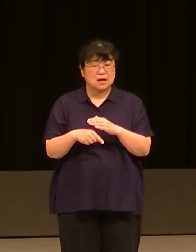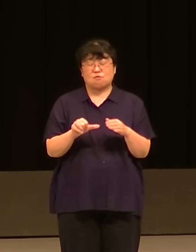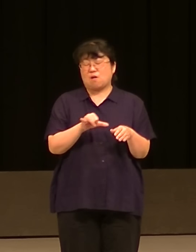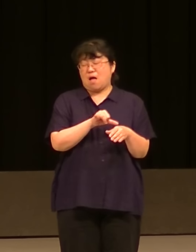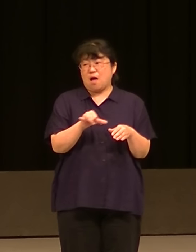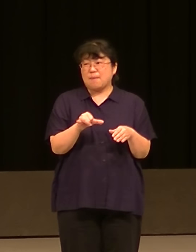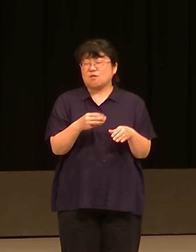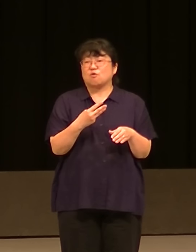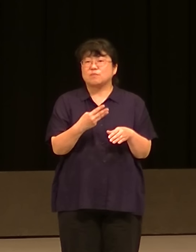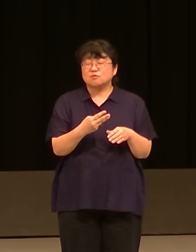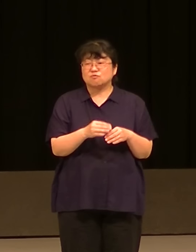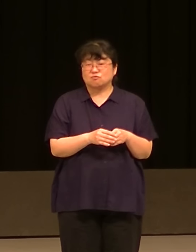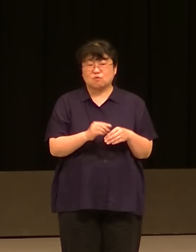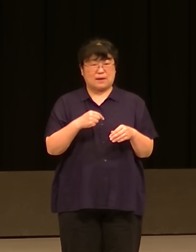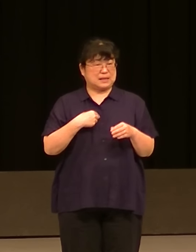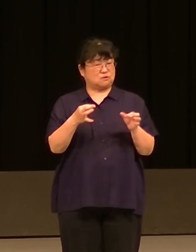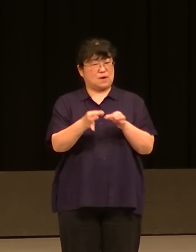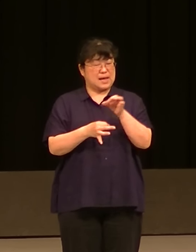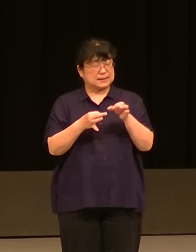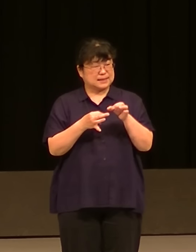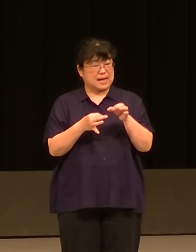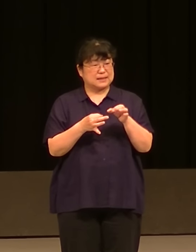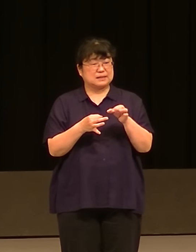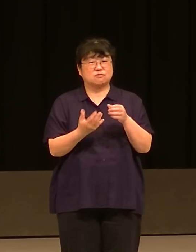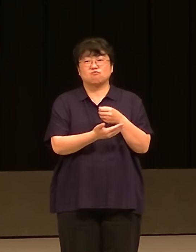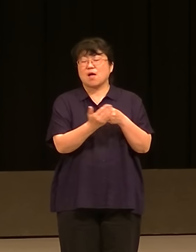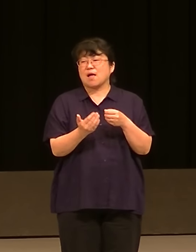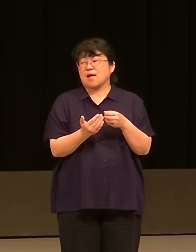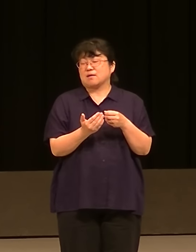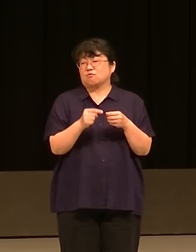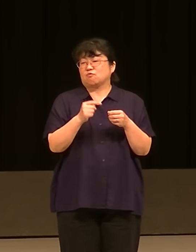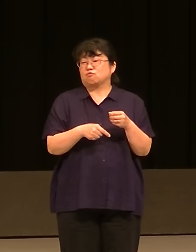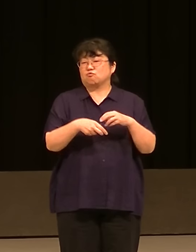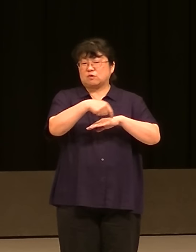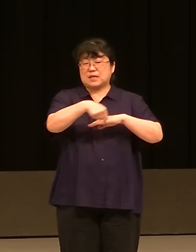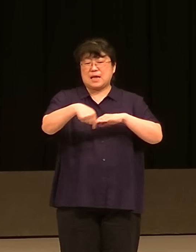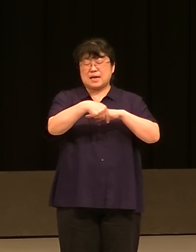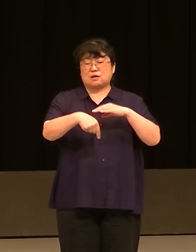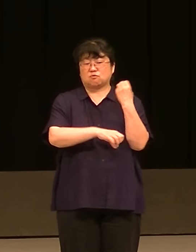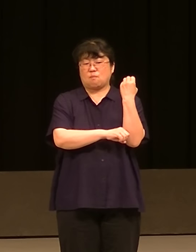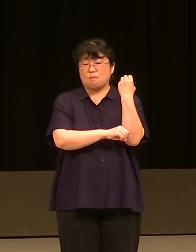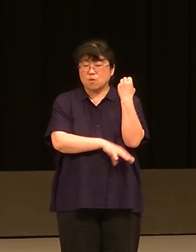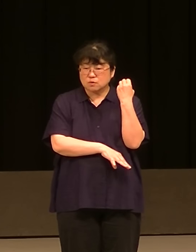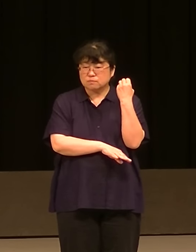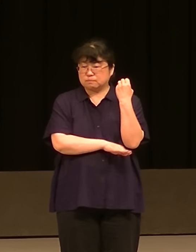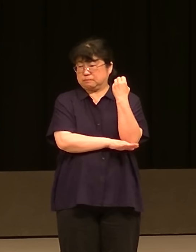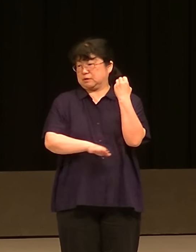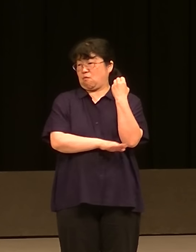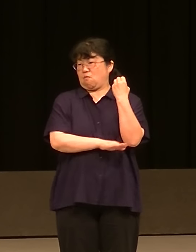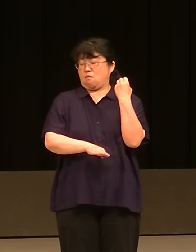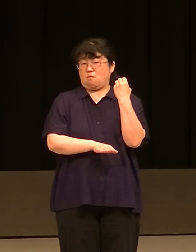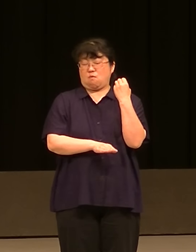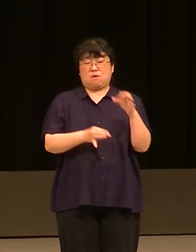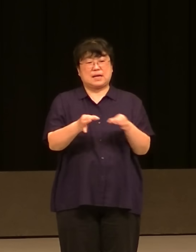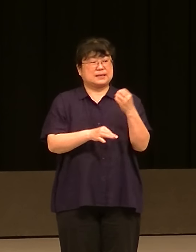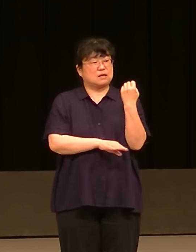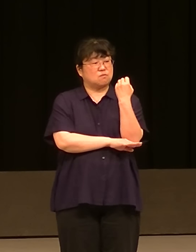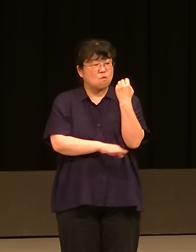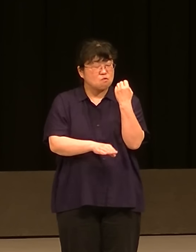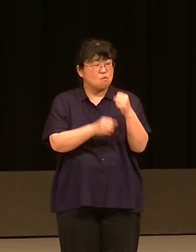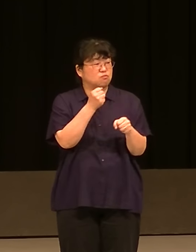は私の経済観光安全保障戦略の土台、経済的土台を、まあ、構